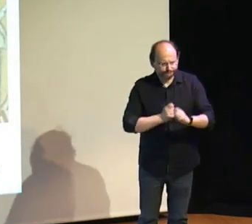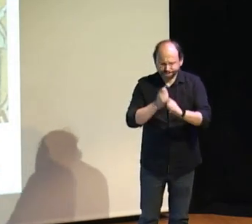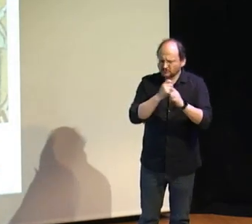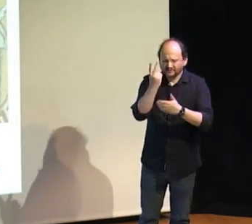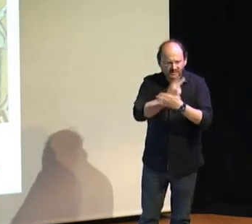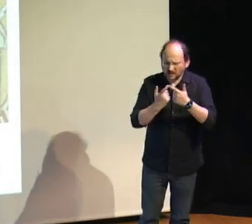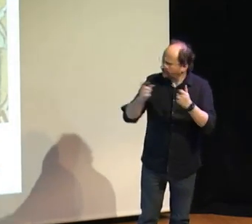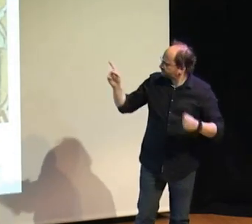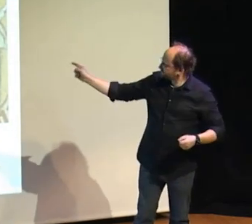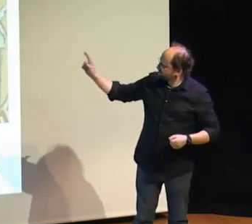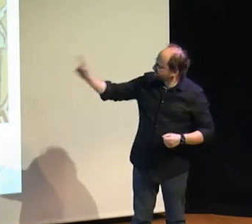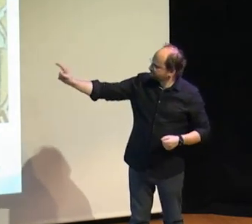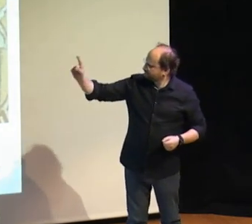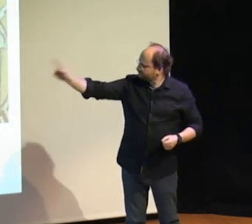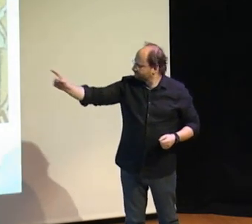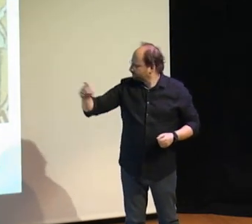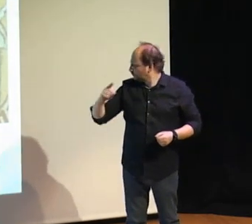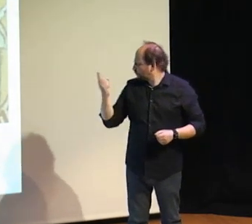On est toujours au Moyen-Âge et on voit donc 3